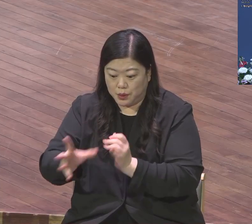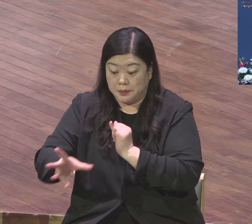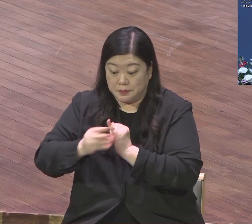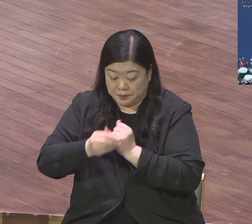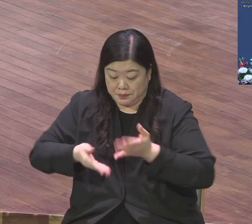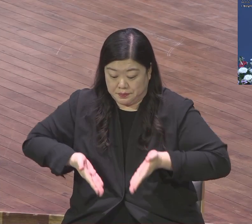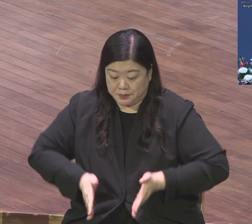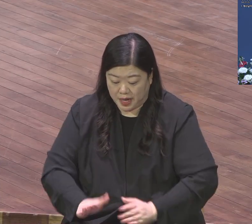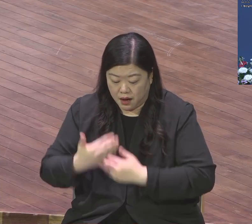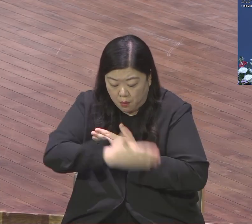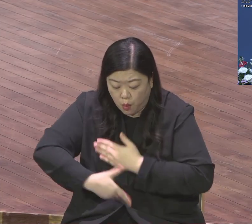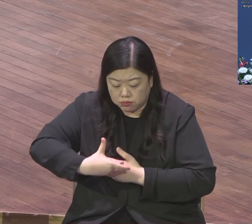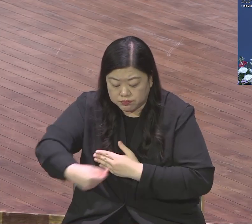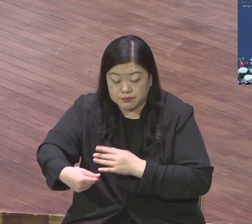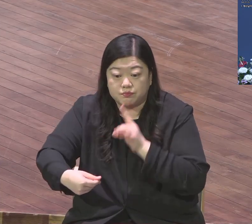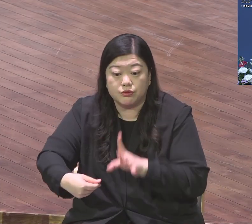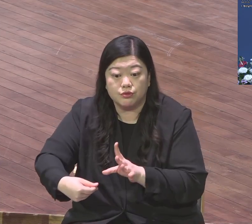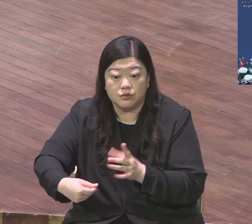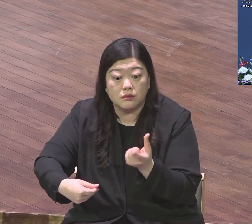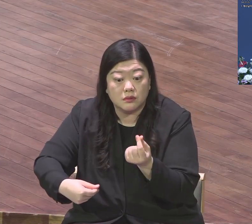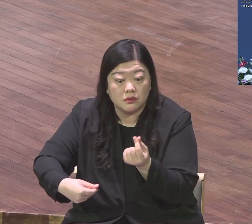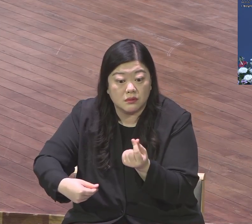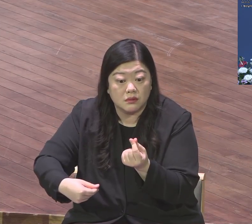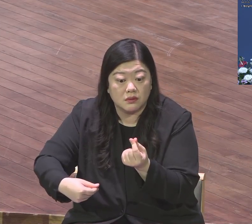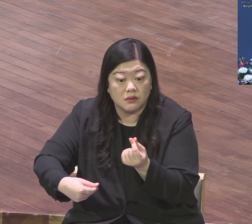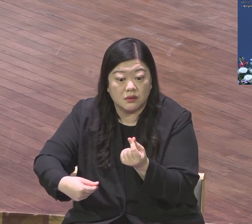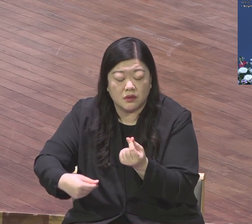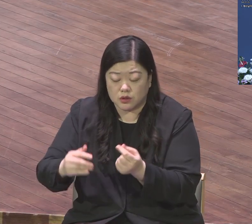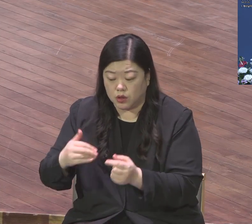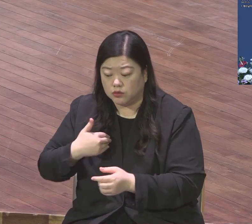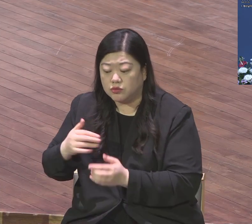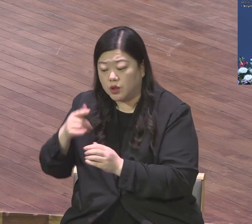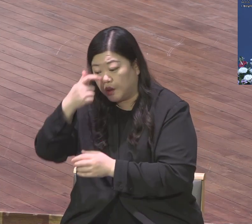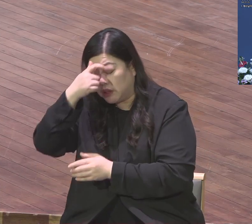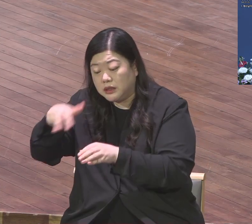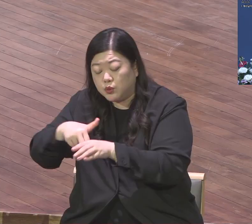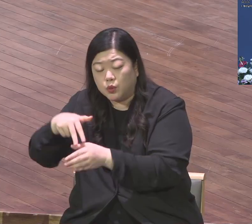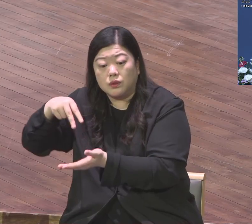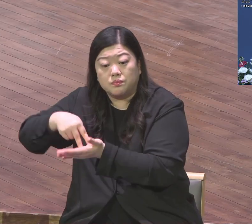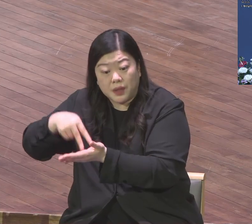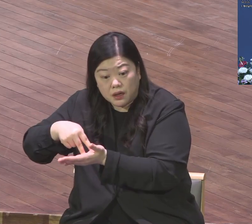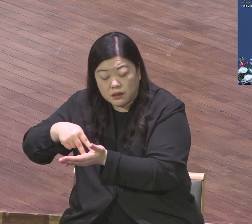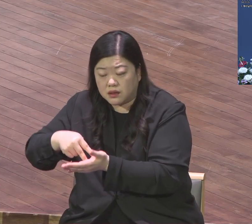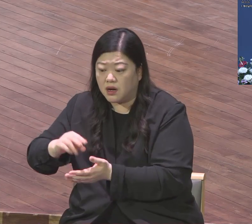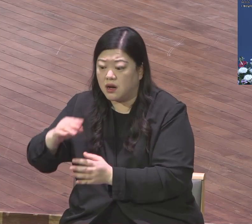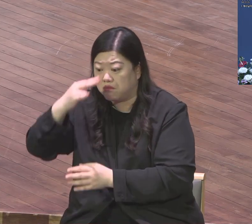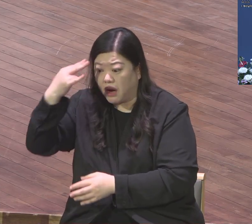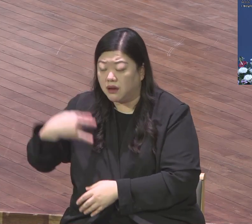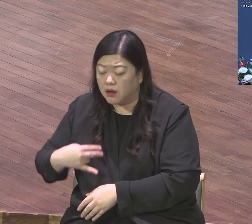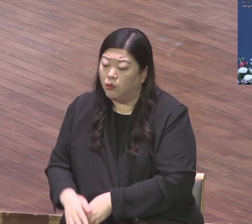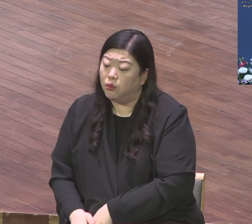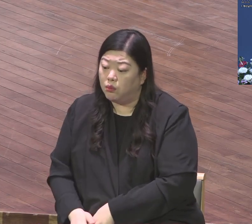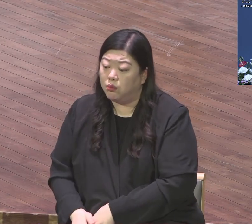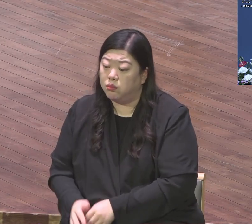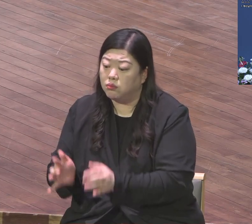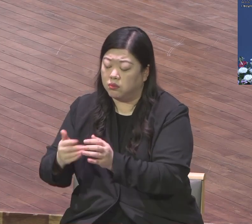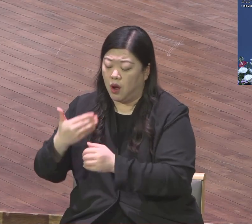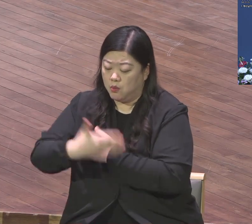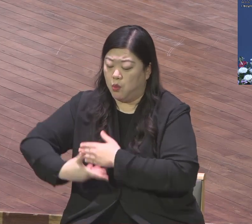천주교, 마리아를 중심으로 만든 이 천주교는 왜 그렇게 마리아를 오해하게